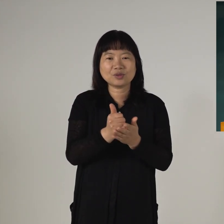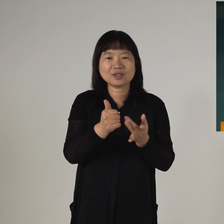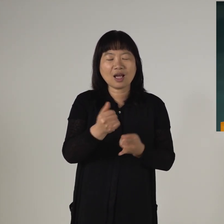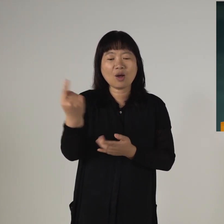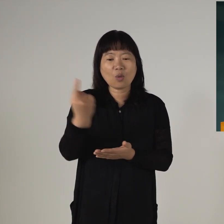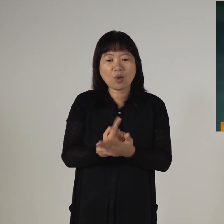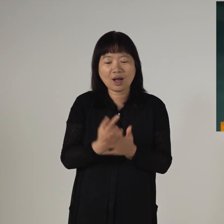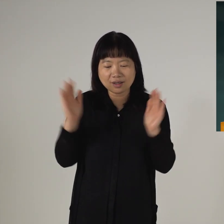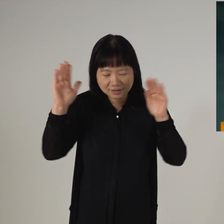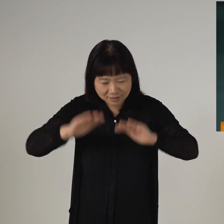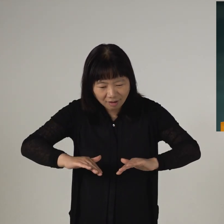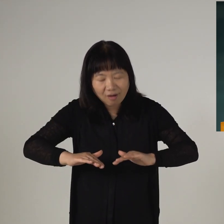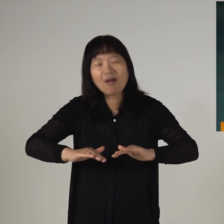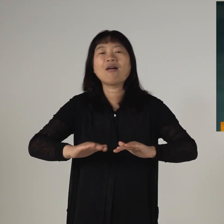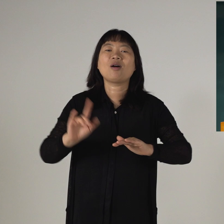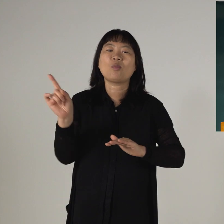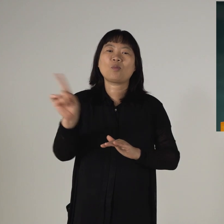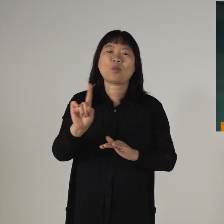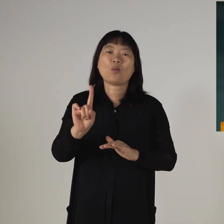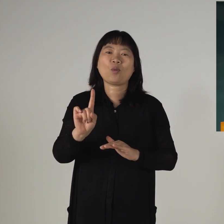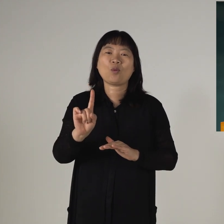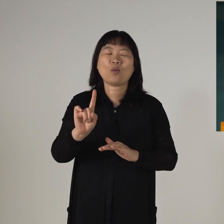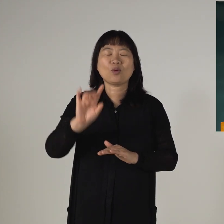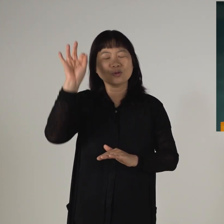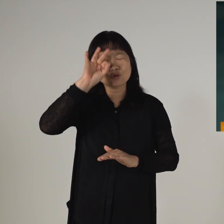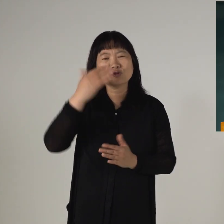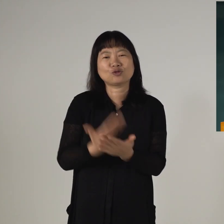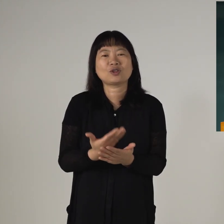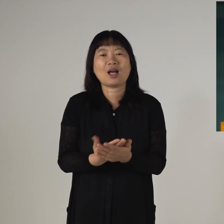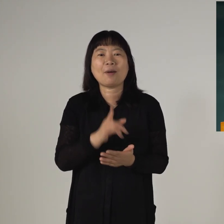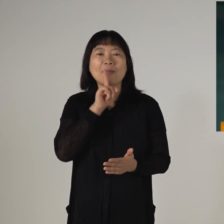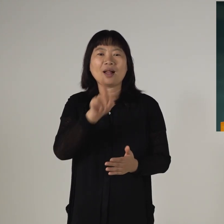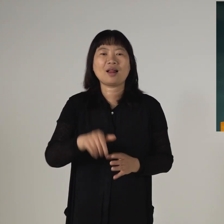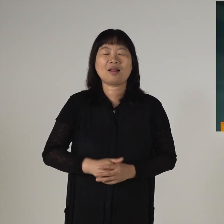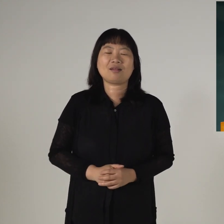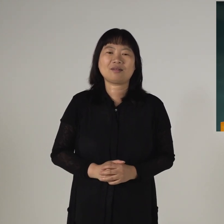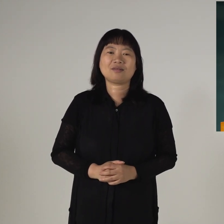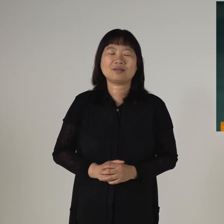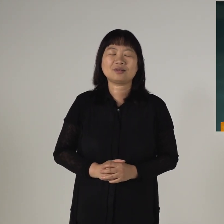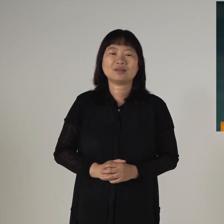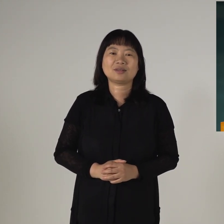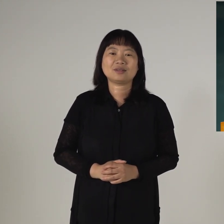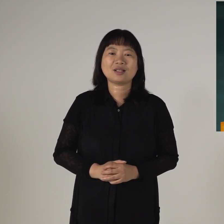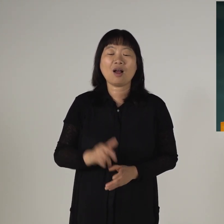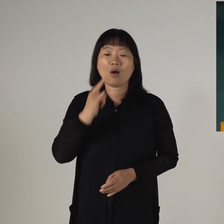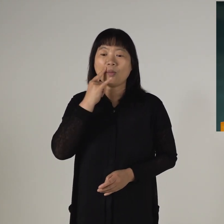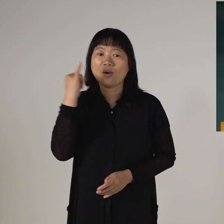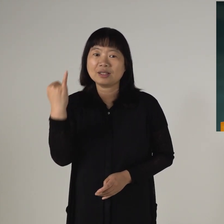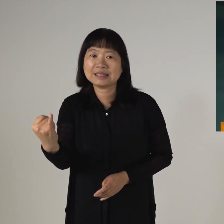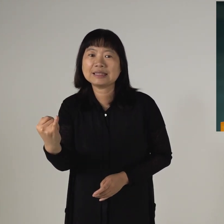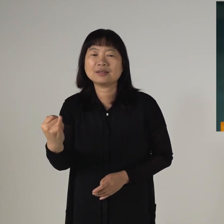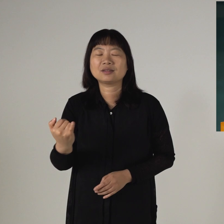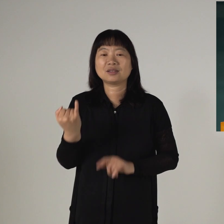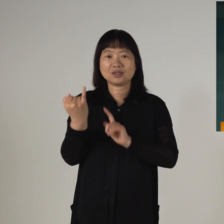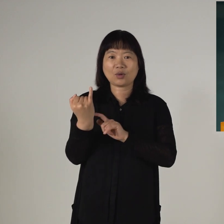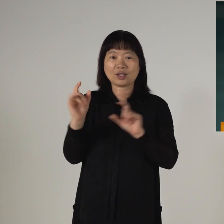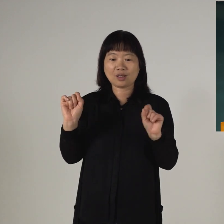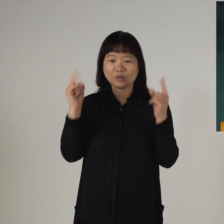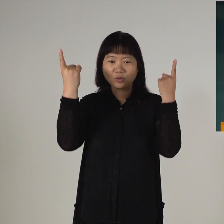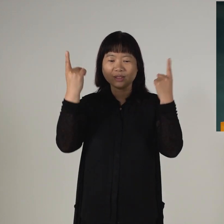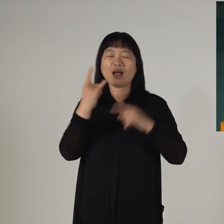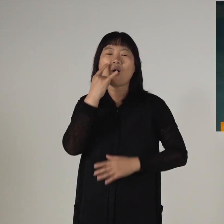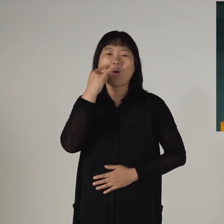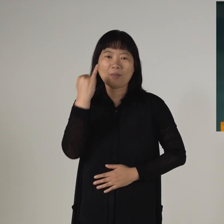와서 절하며 무엇을 구해요. 자, 여기 이 어머니는 여자이면서